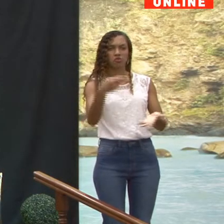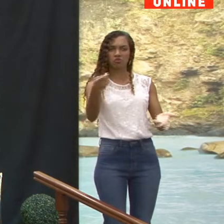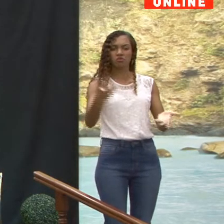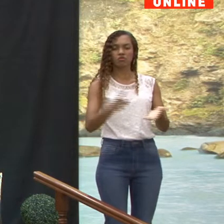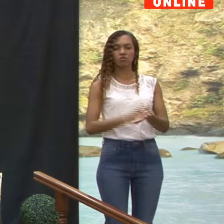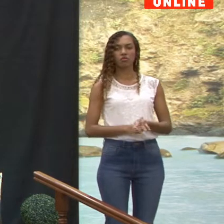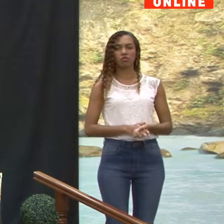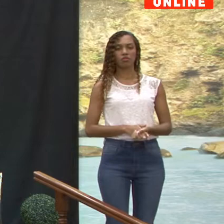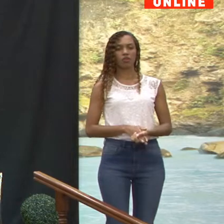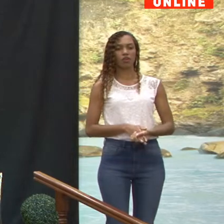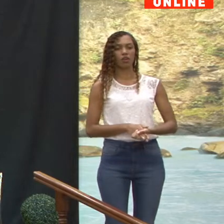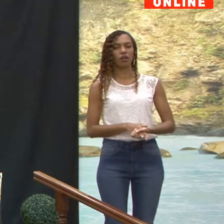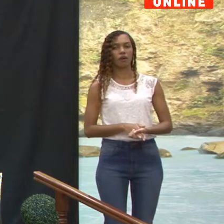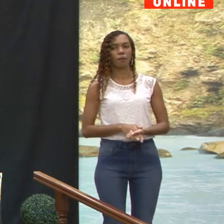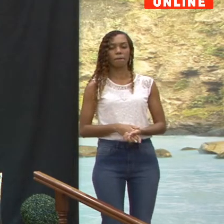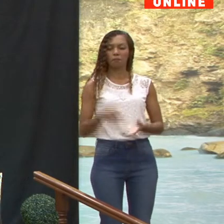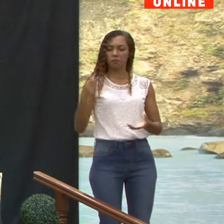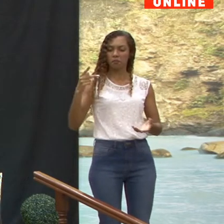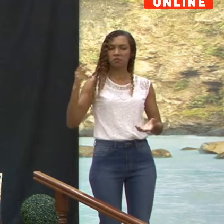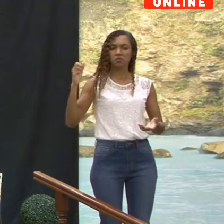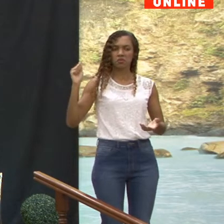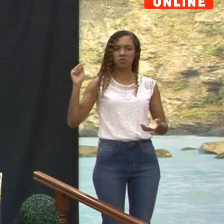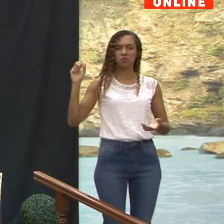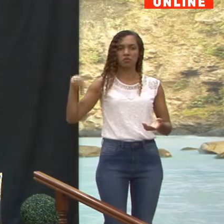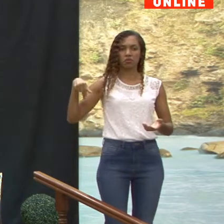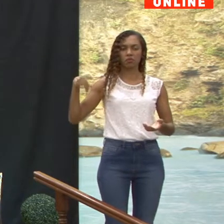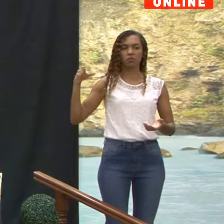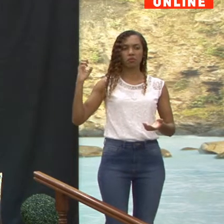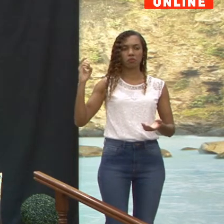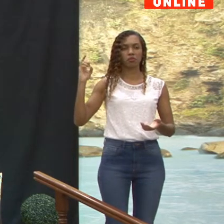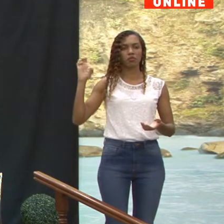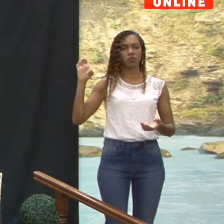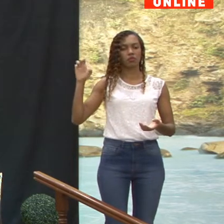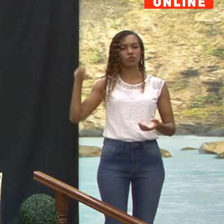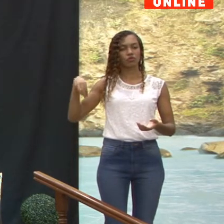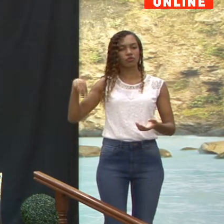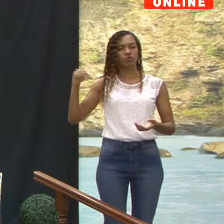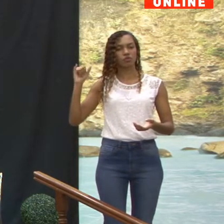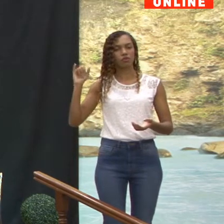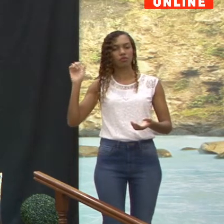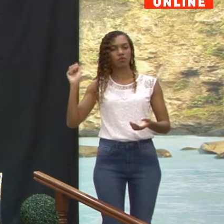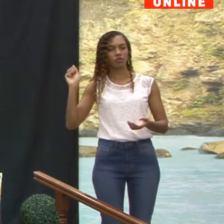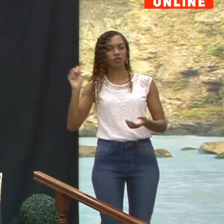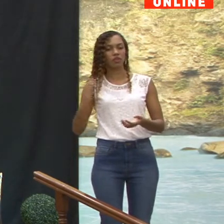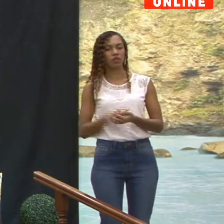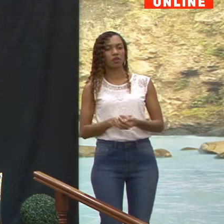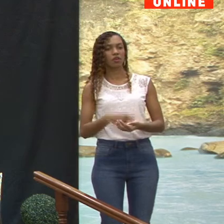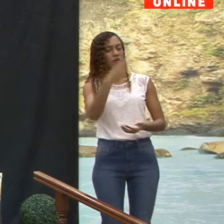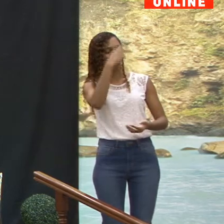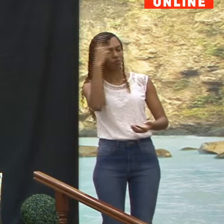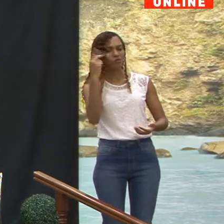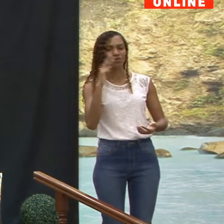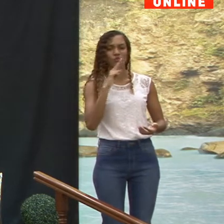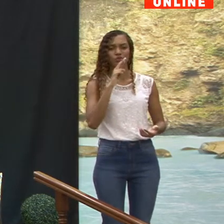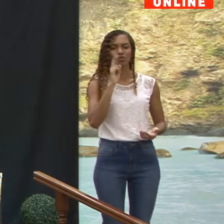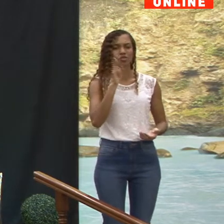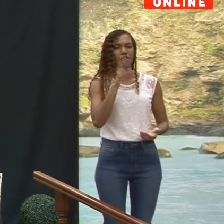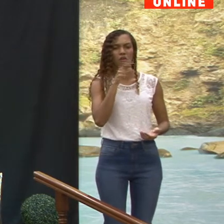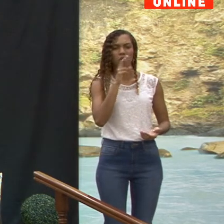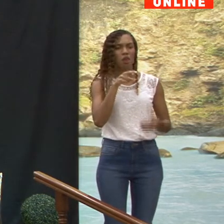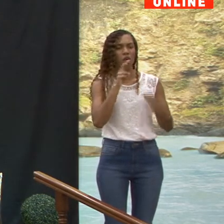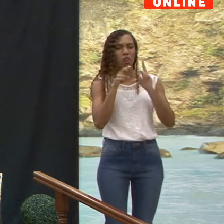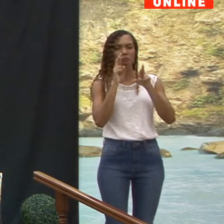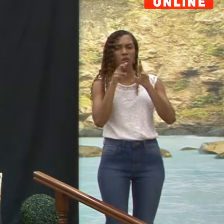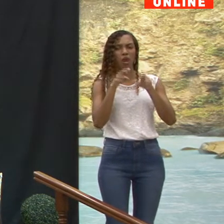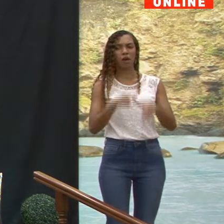estamos sabedores de pessoas que estão reclamando. Estão reclamando muito, e eu quero começar